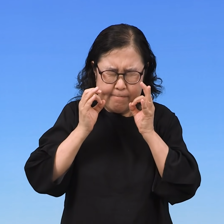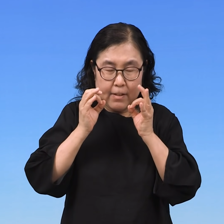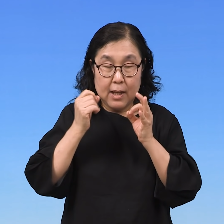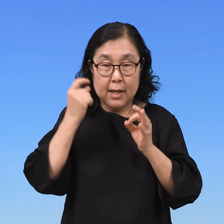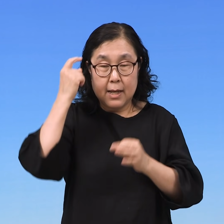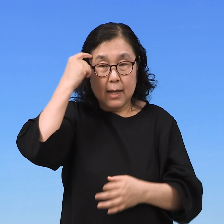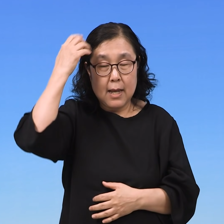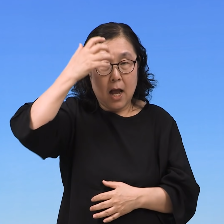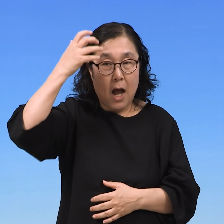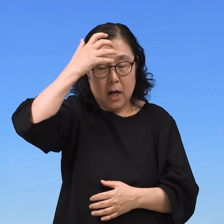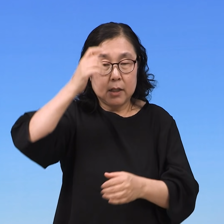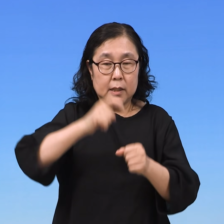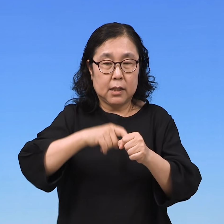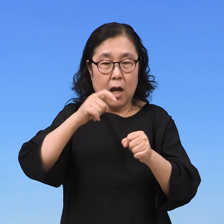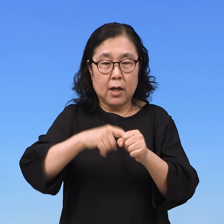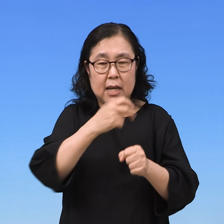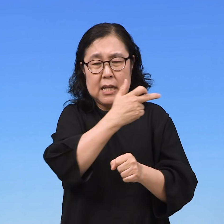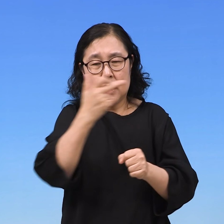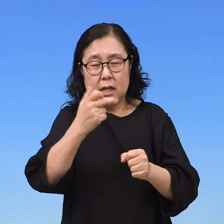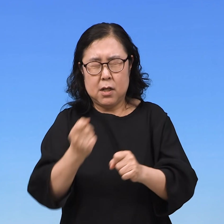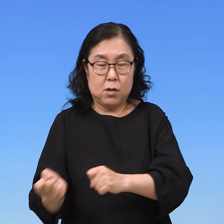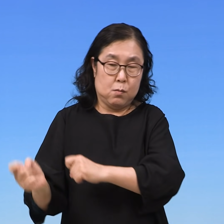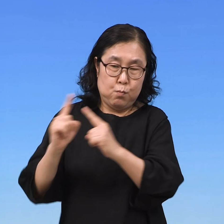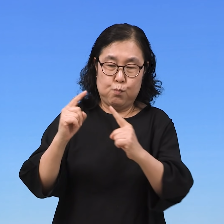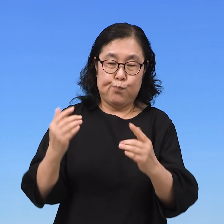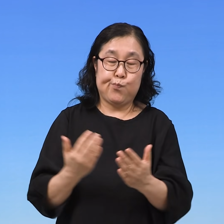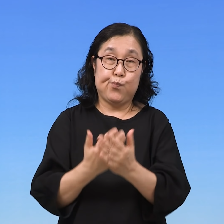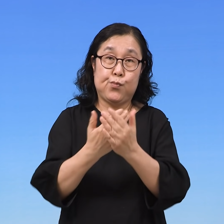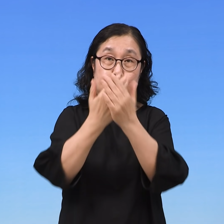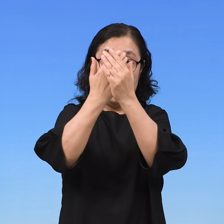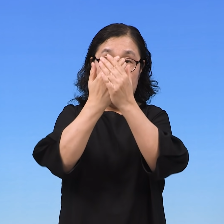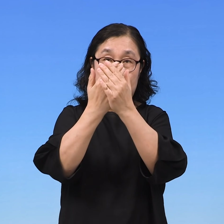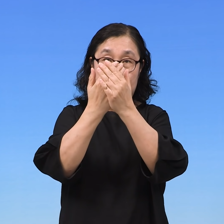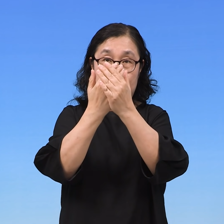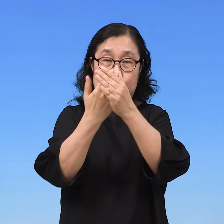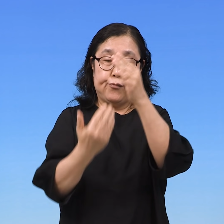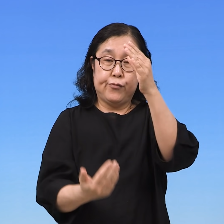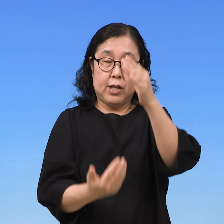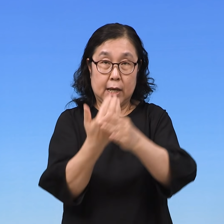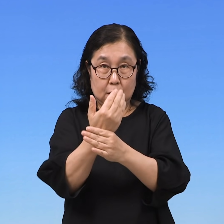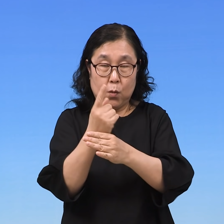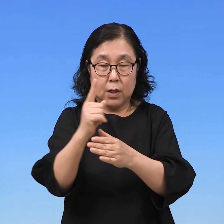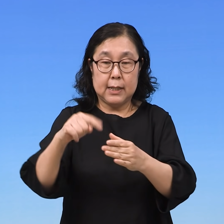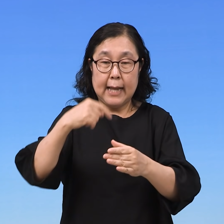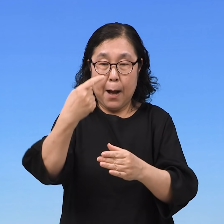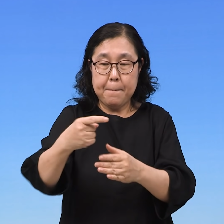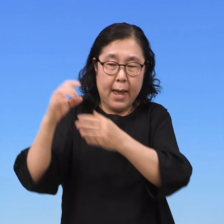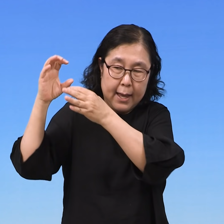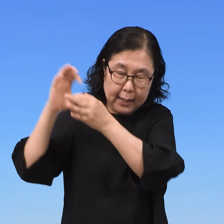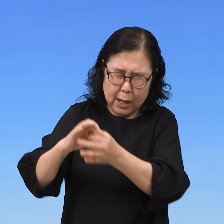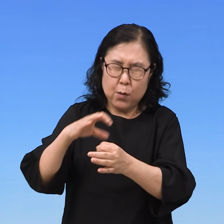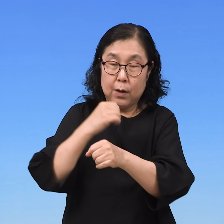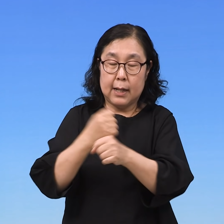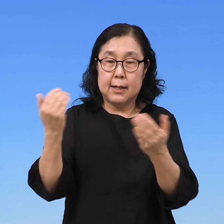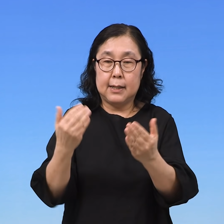교회적으로 영적인 대부흥이 일어나고 바로 그 다음에 하는 게 새생명 축제입니다.